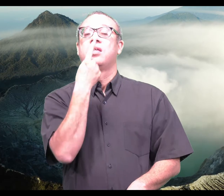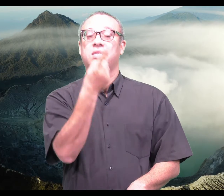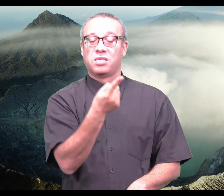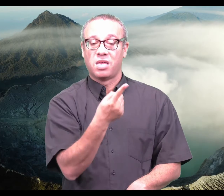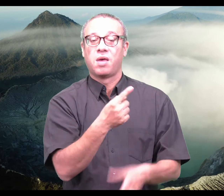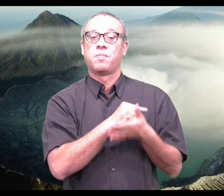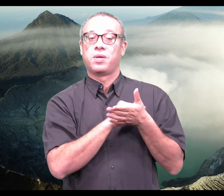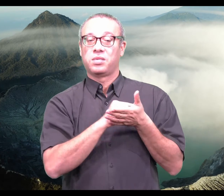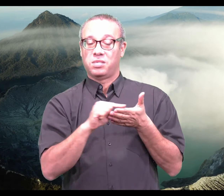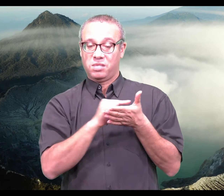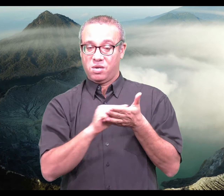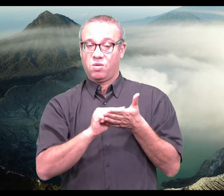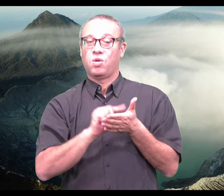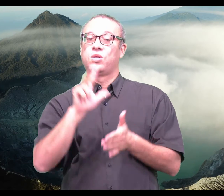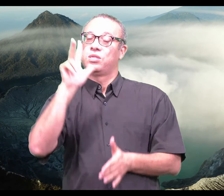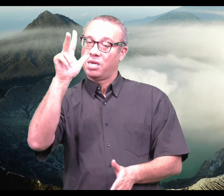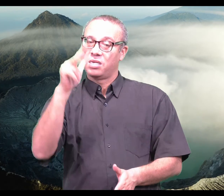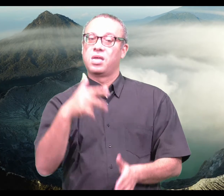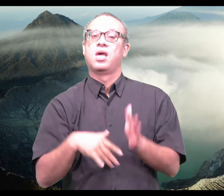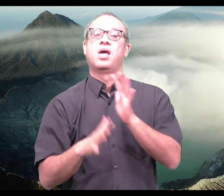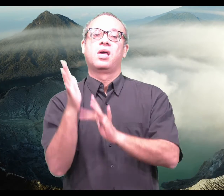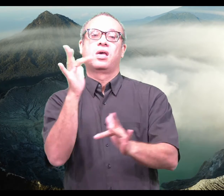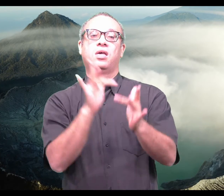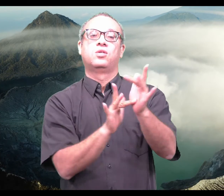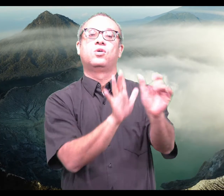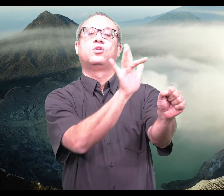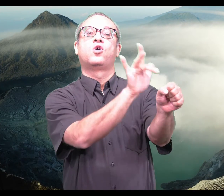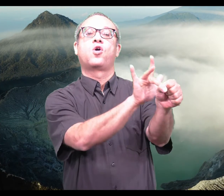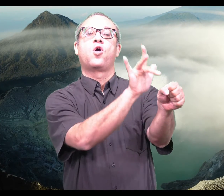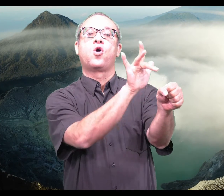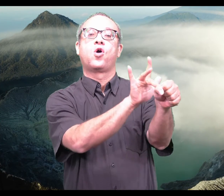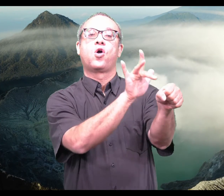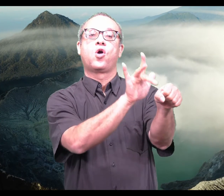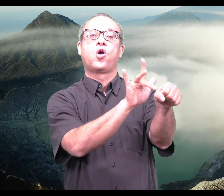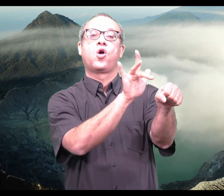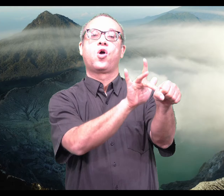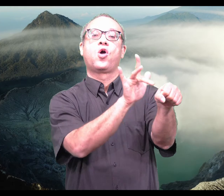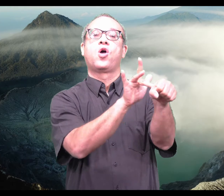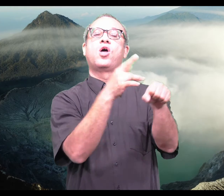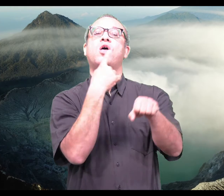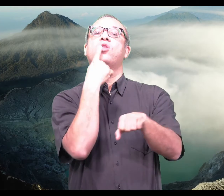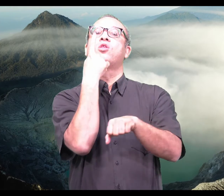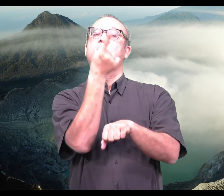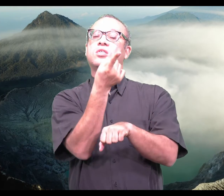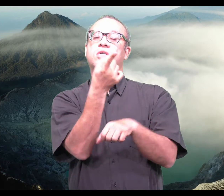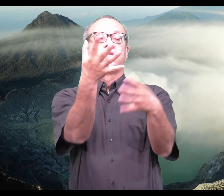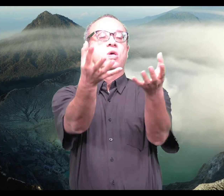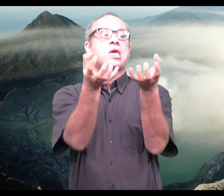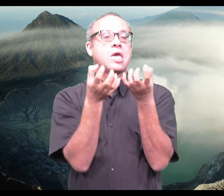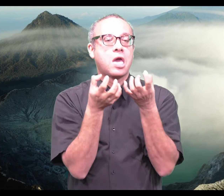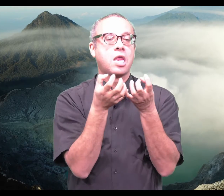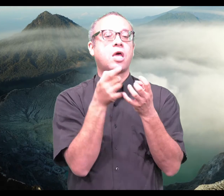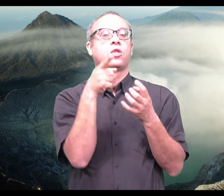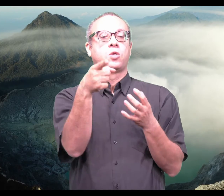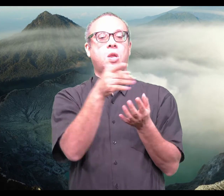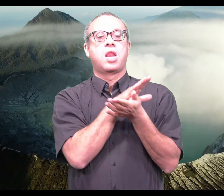en el versículo 3 que Jesús extendió la mano y le tocó diciendo: quiero, sé limpio. Y